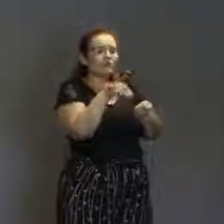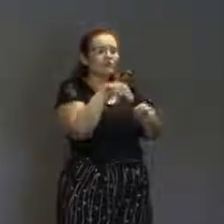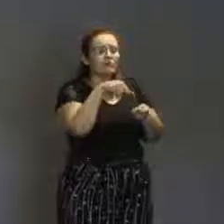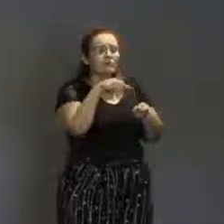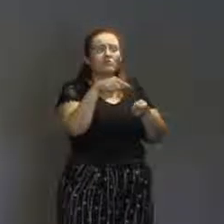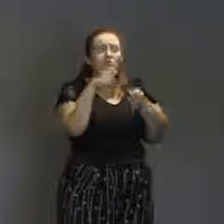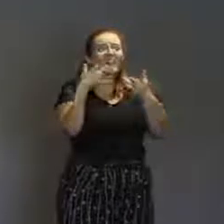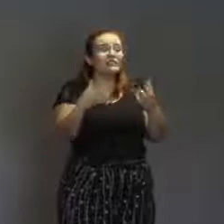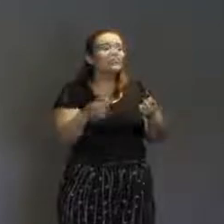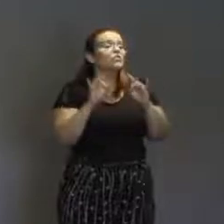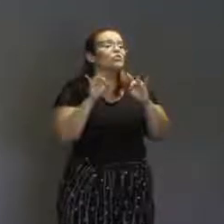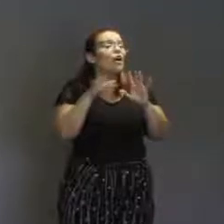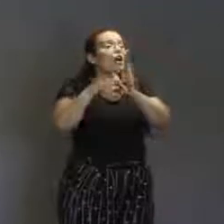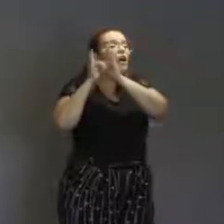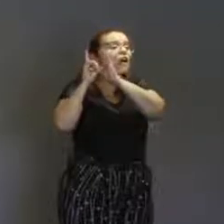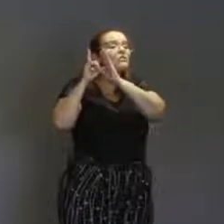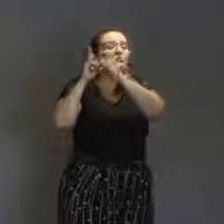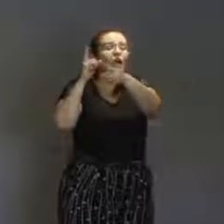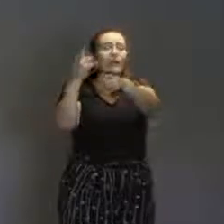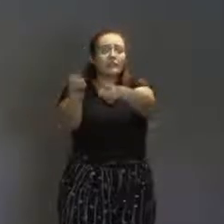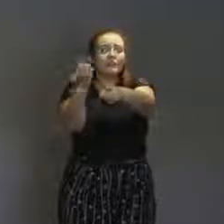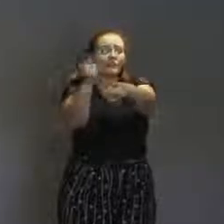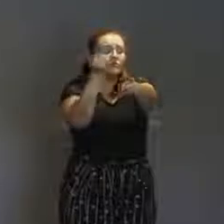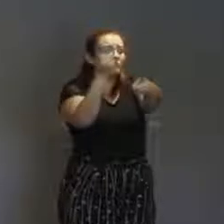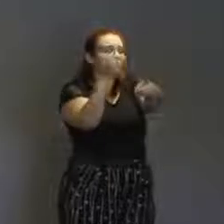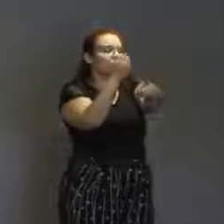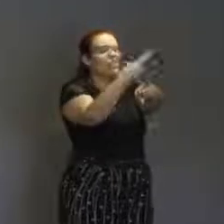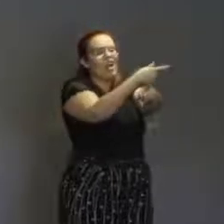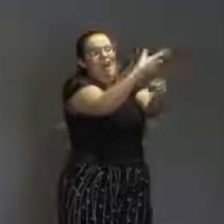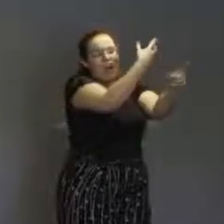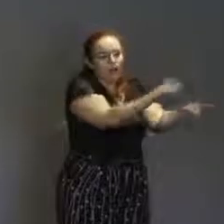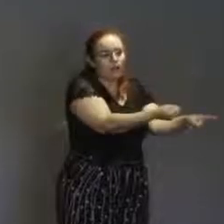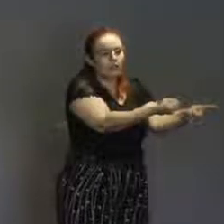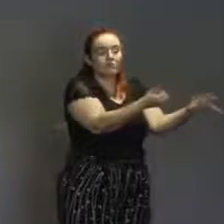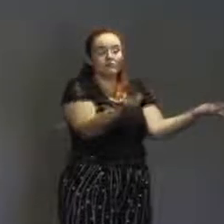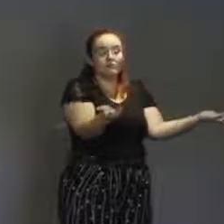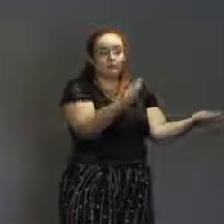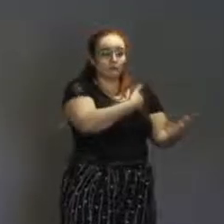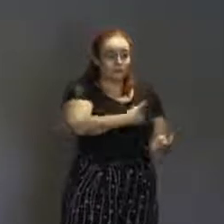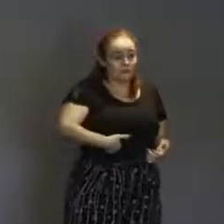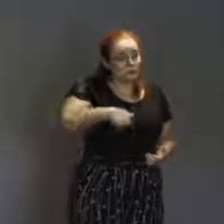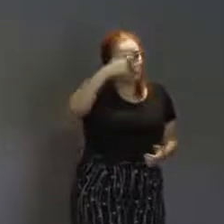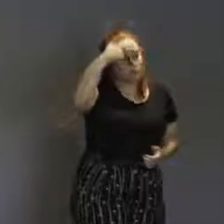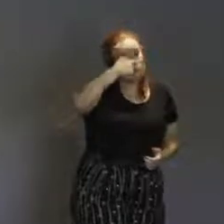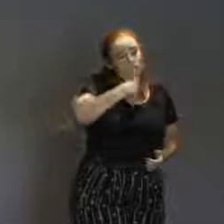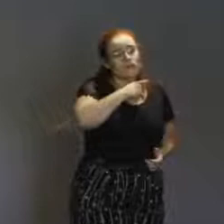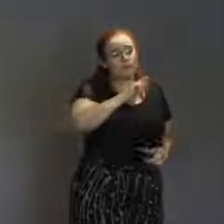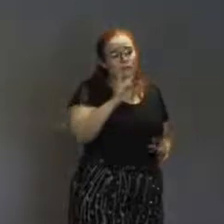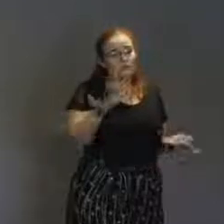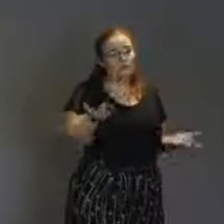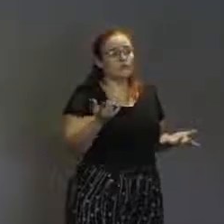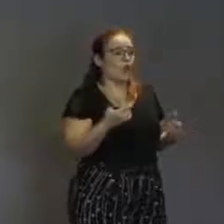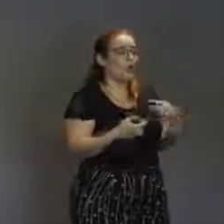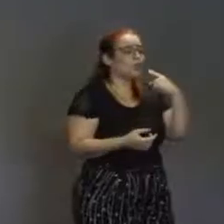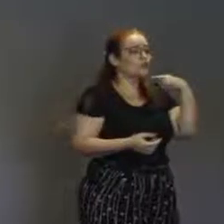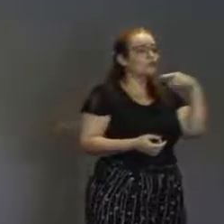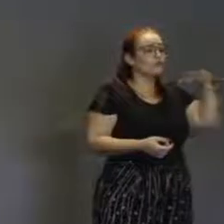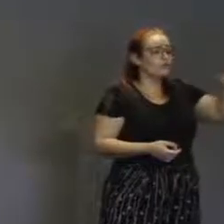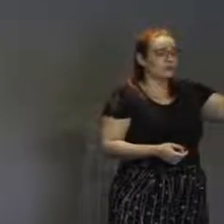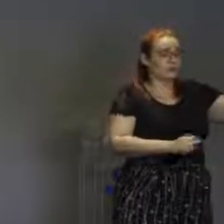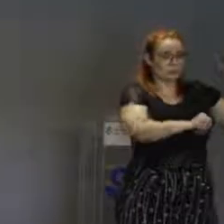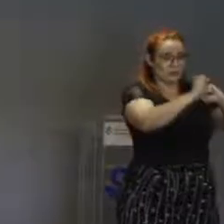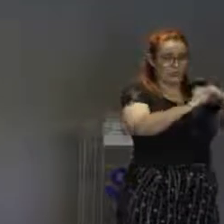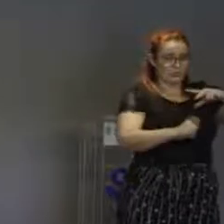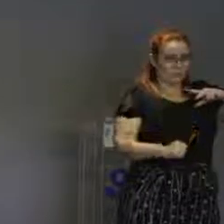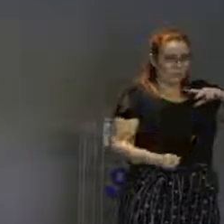Né? A gente acaba... Aí, o advogado dentro do setor público acha que não pode. Aí vem um advogado do setor privado, e aí eu acho que é um pouco